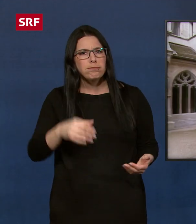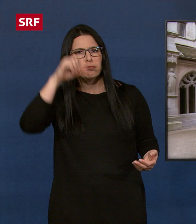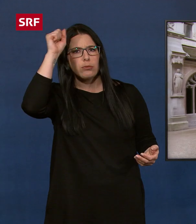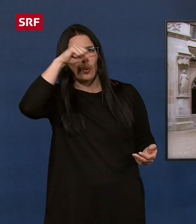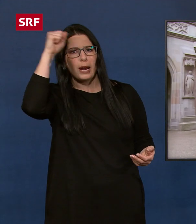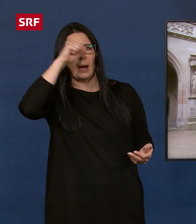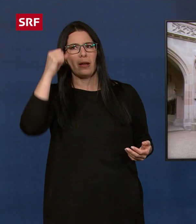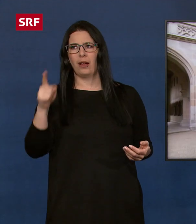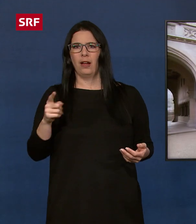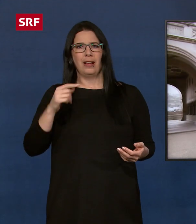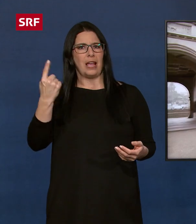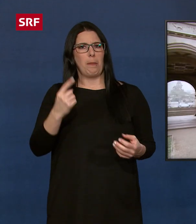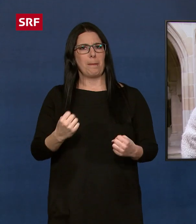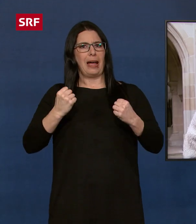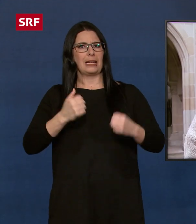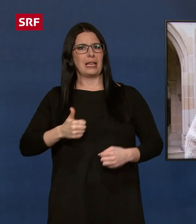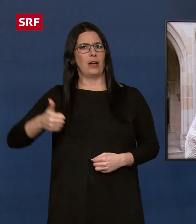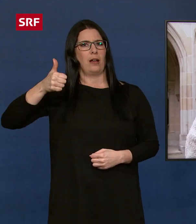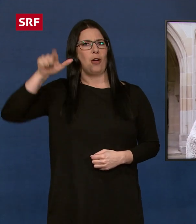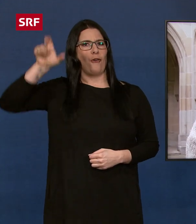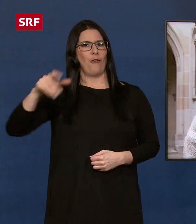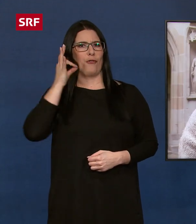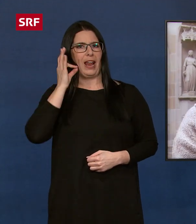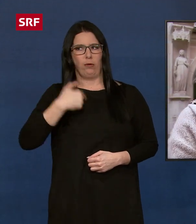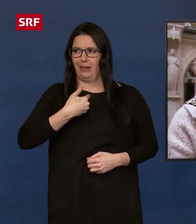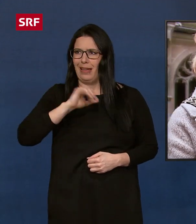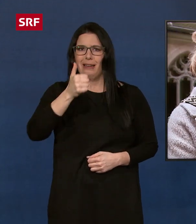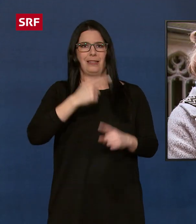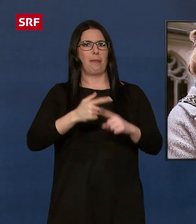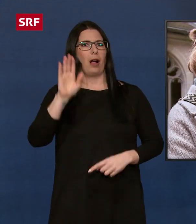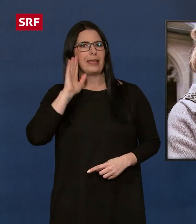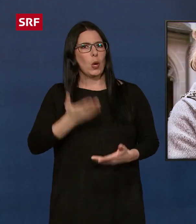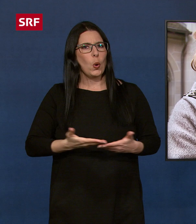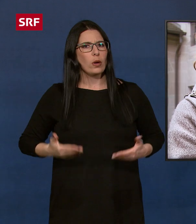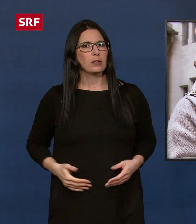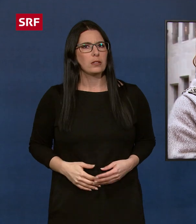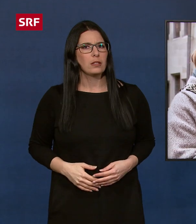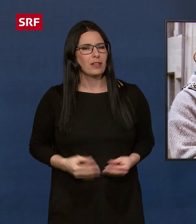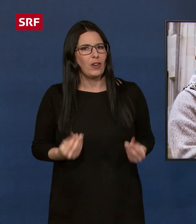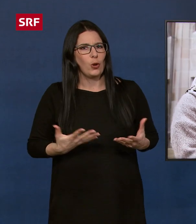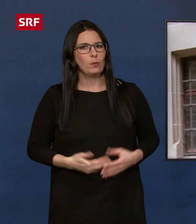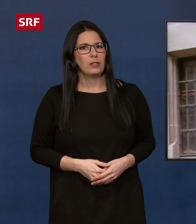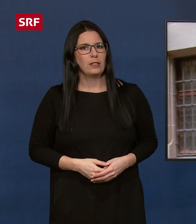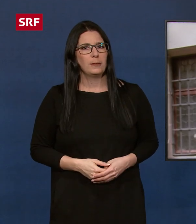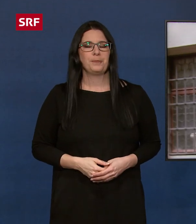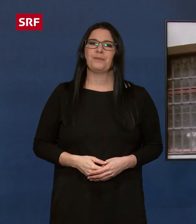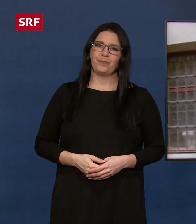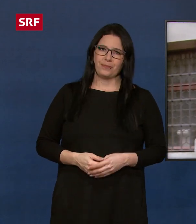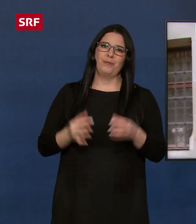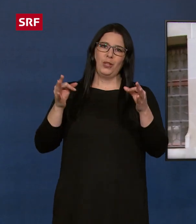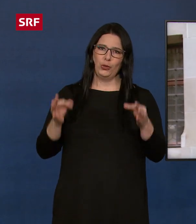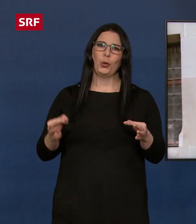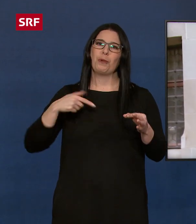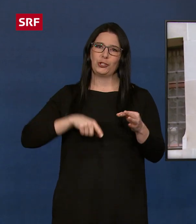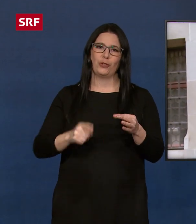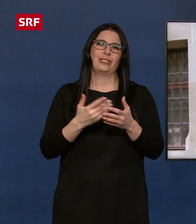Das war so eine mächtige Frau. Und trotzdem habe ich das erste Mal von einer Äbtissin gehört. Wieso ist das so? Ja, ist sehr typisch